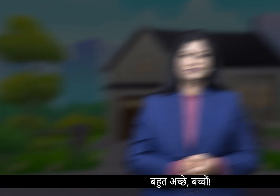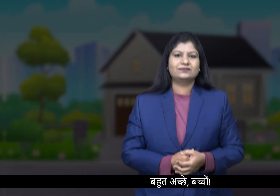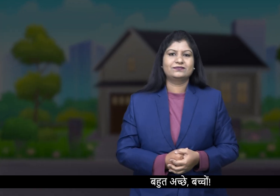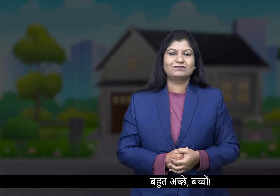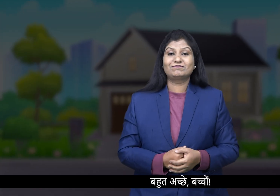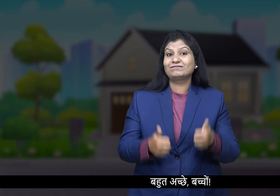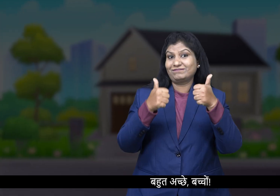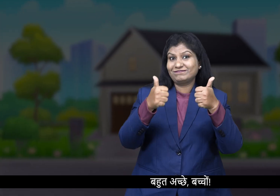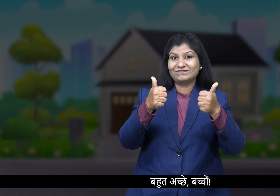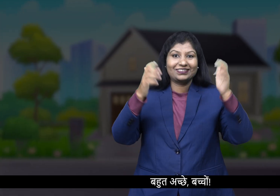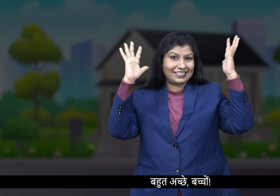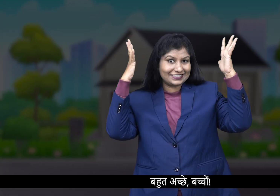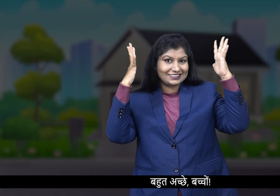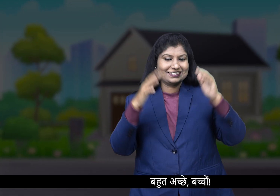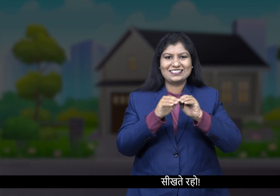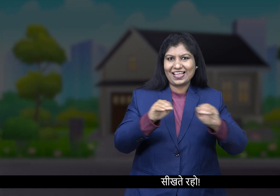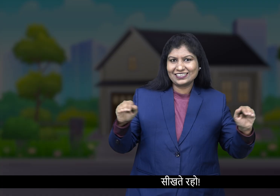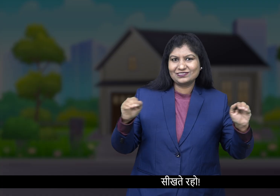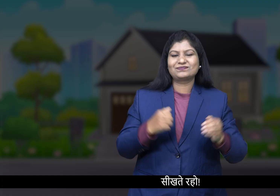बहुत अच्छे बच्चों, सीखते रहो।